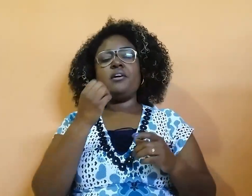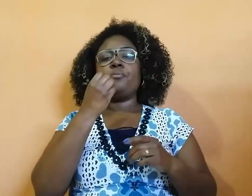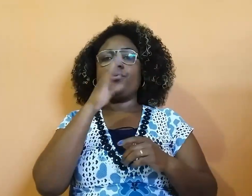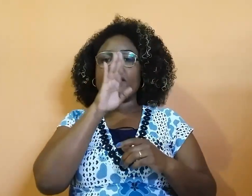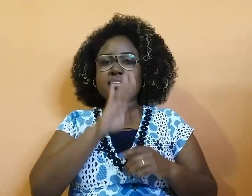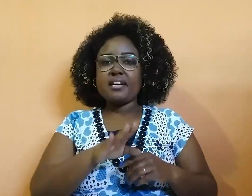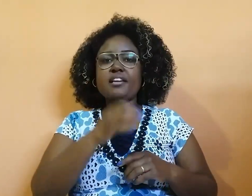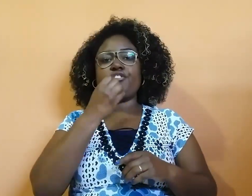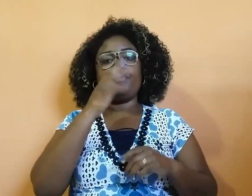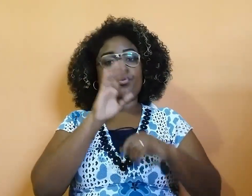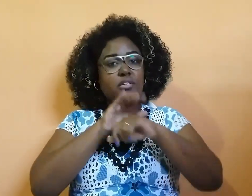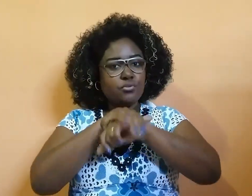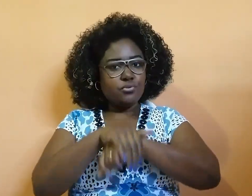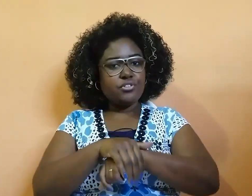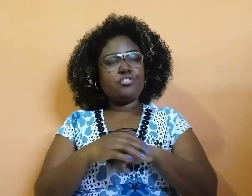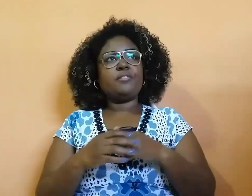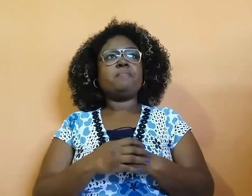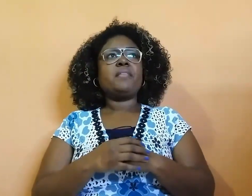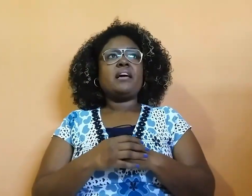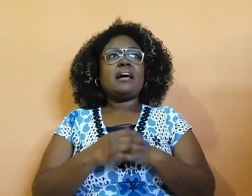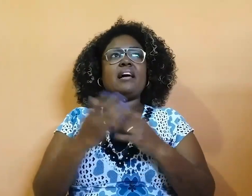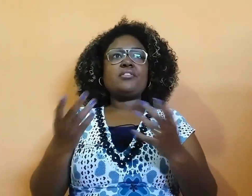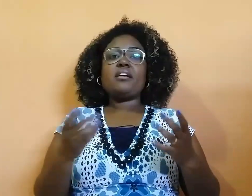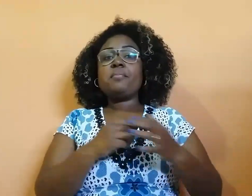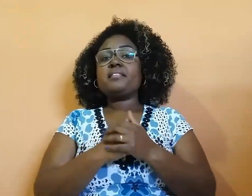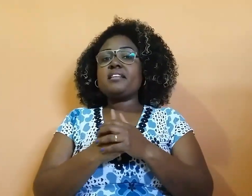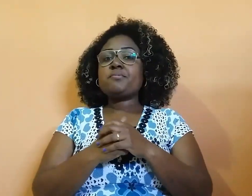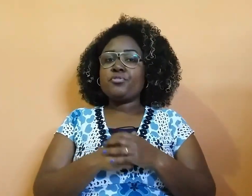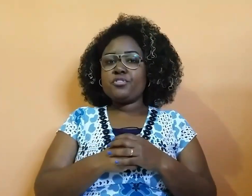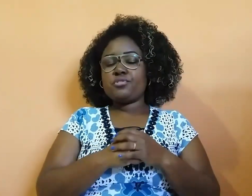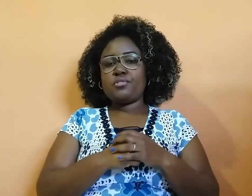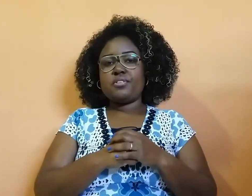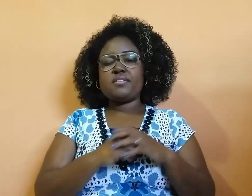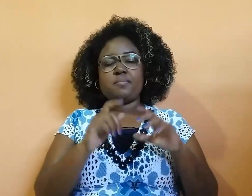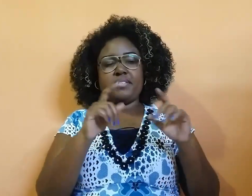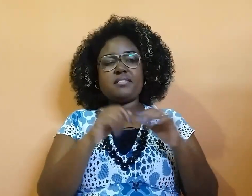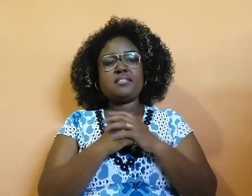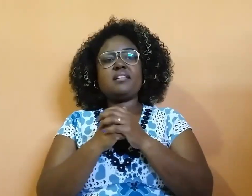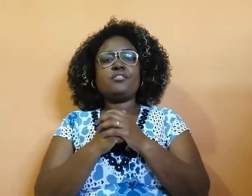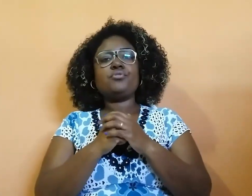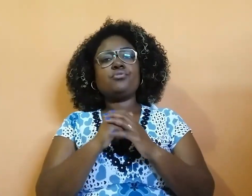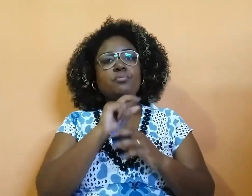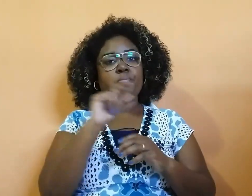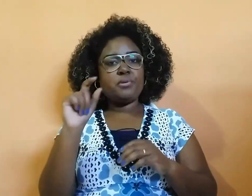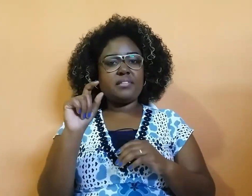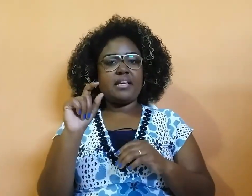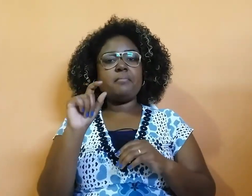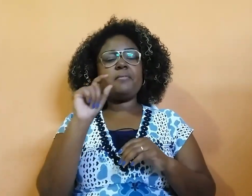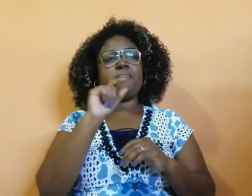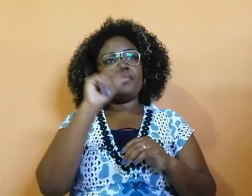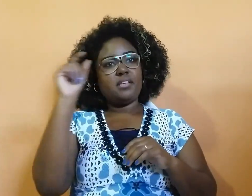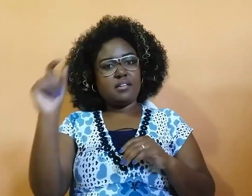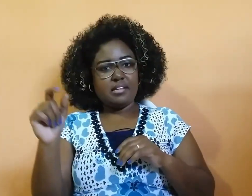boa tarde boa noite ah eu quero aprender as profissões e se isolar no youtube por tema e